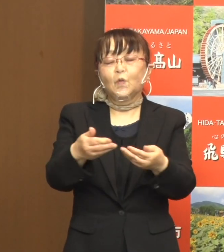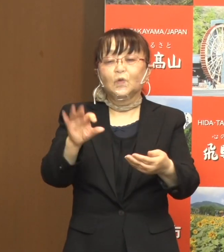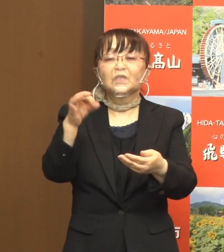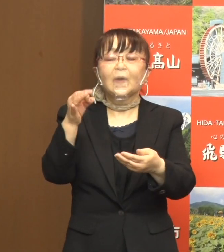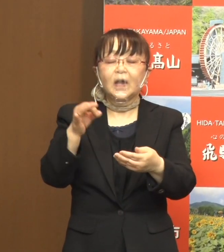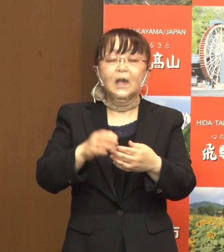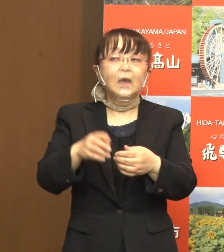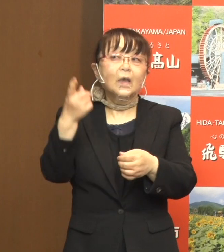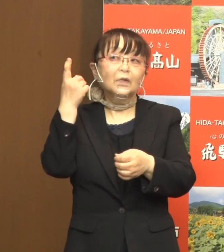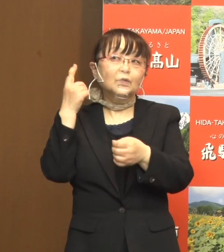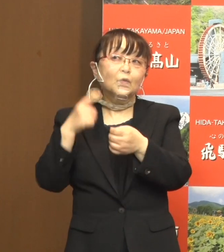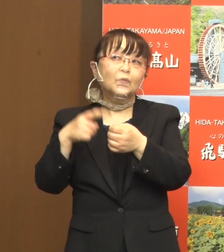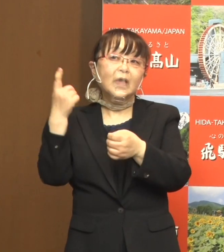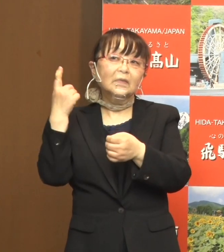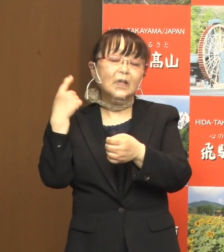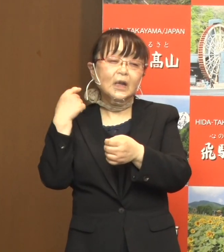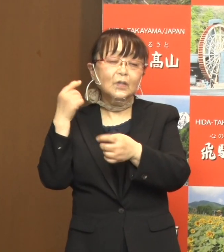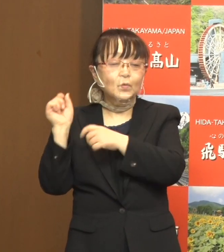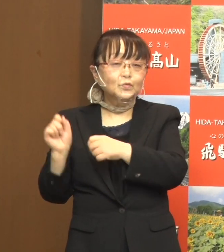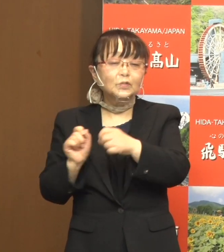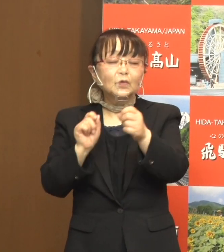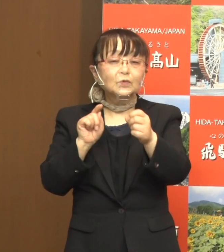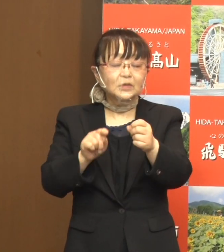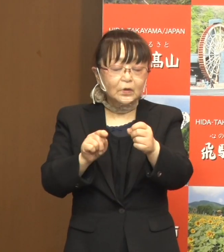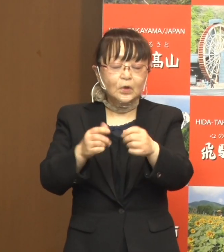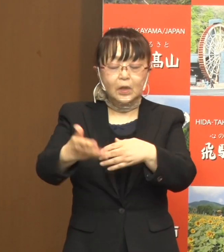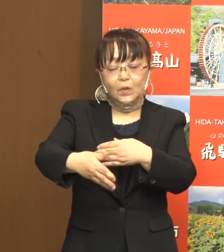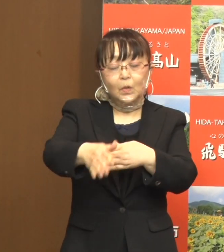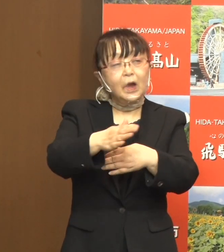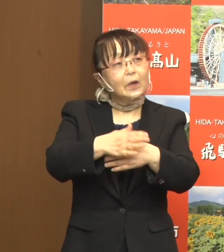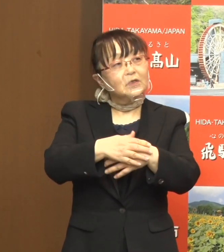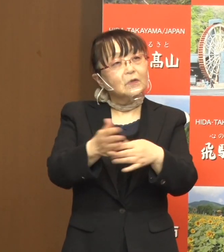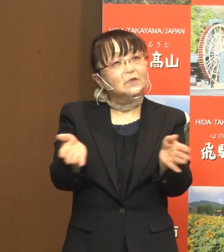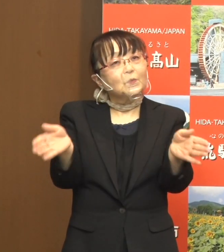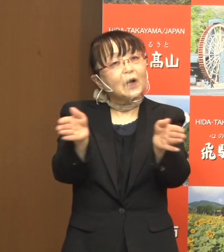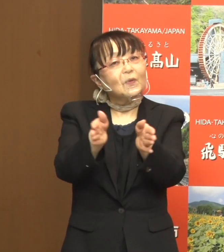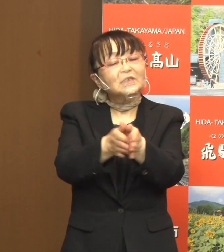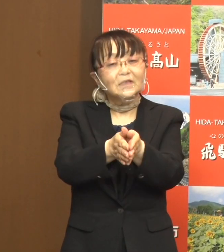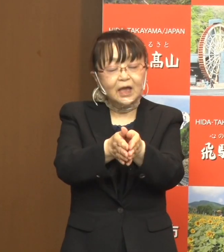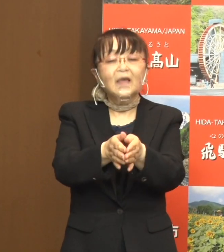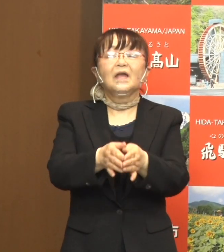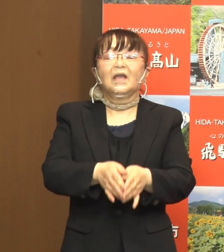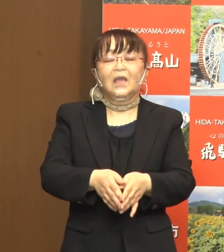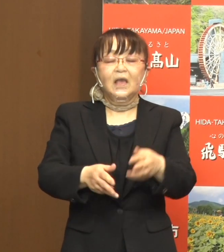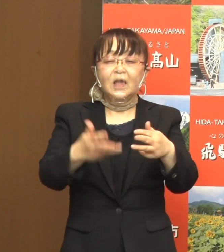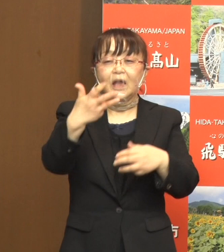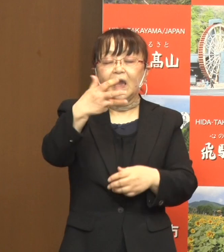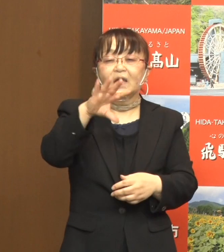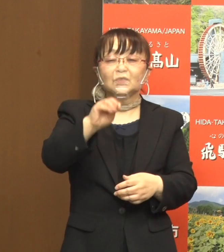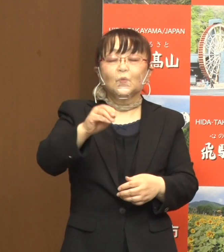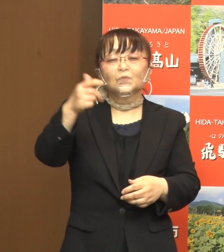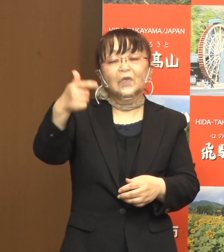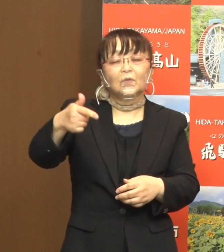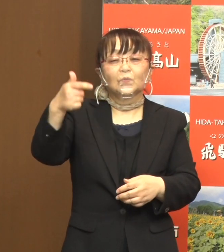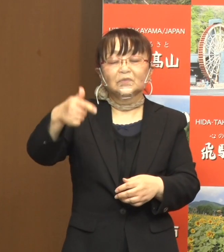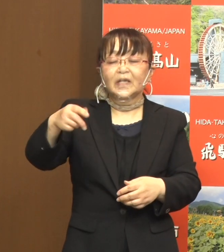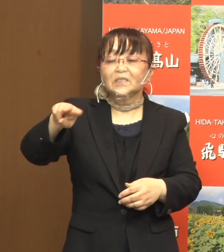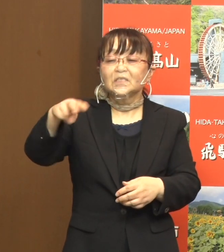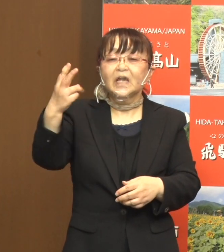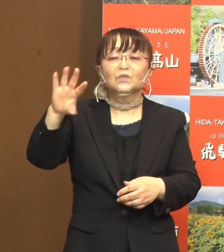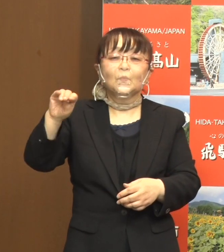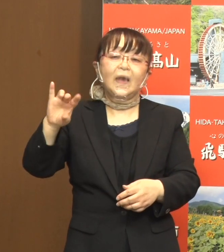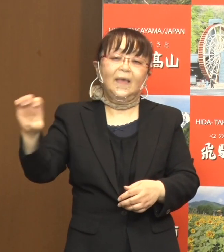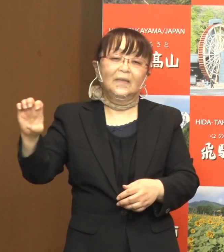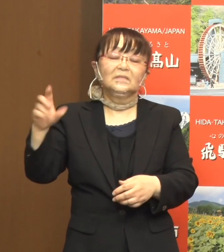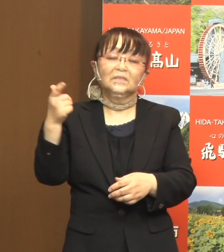からの繰り越しおよび5月の補正分をあわせまして総格で8億6200万円となる